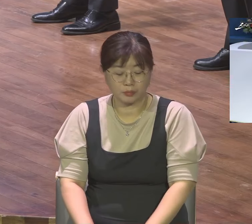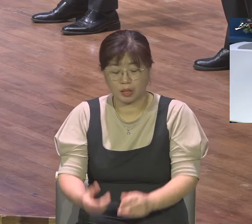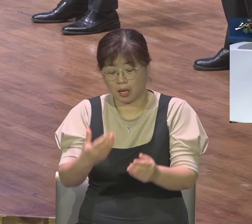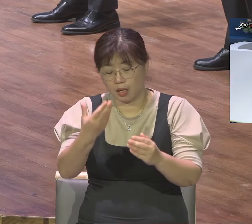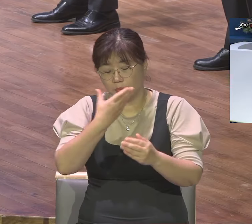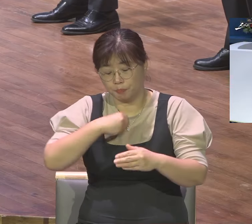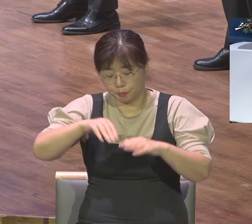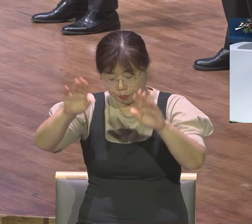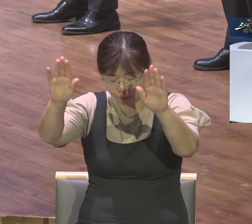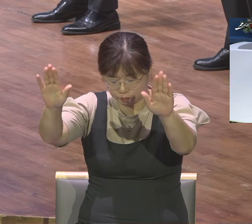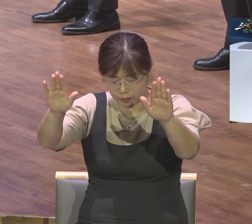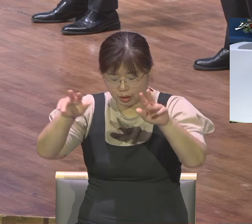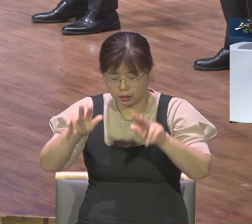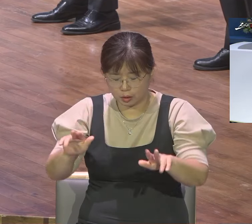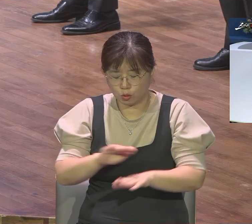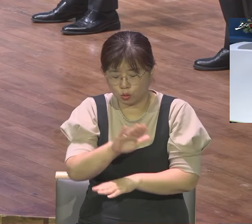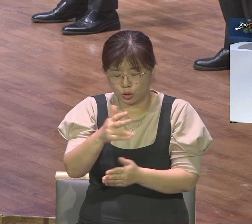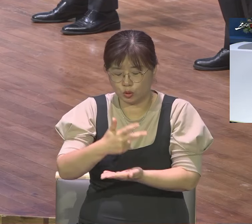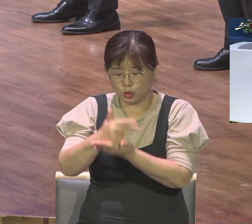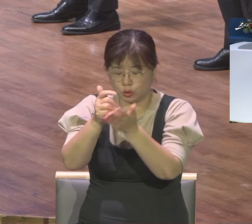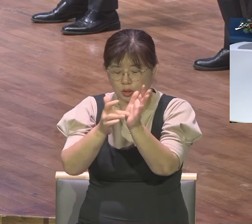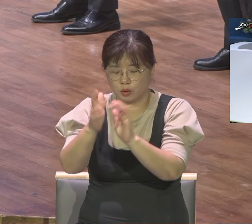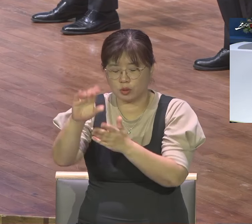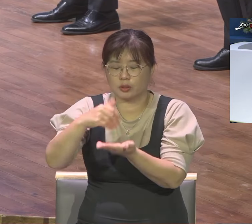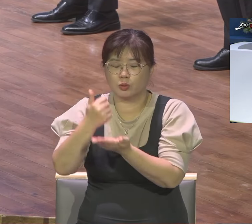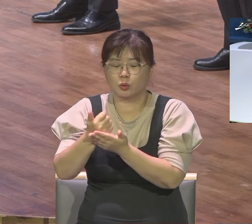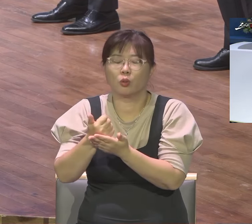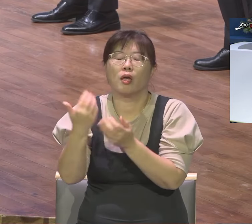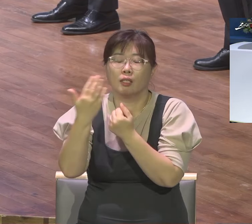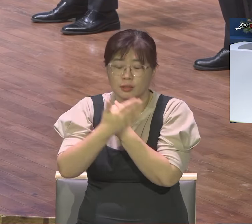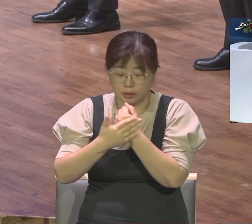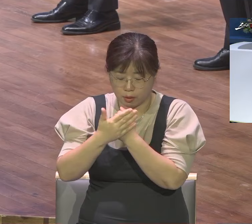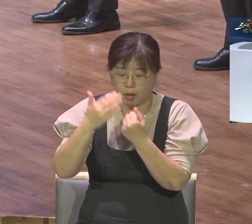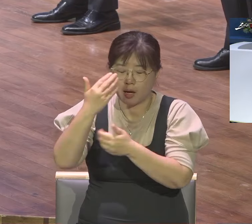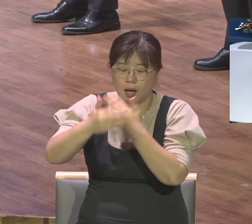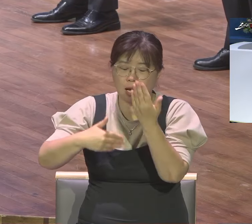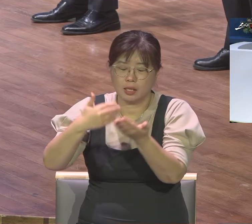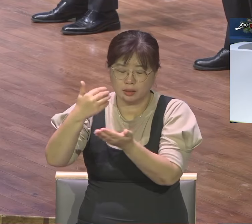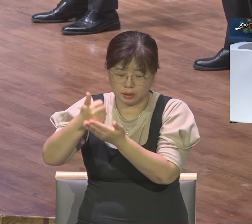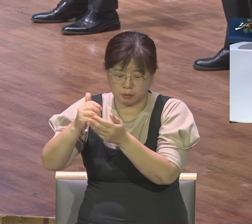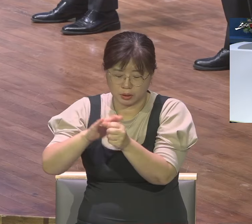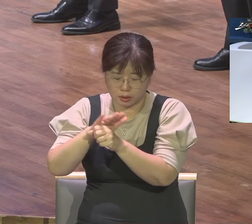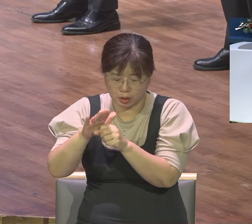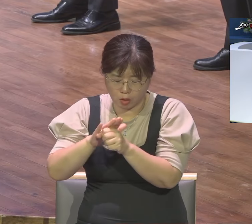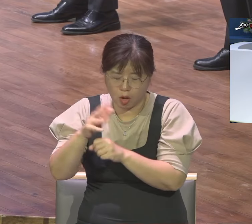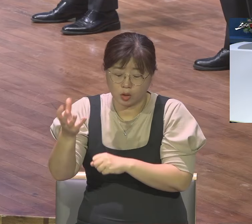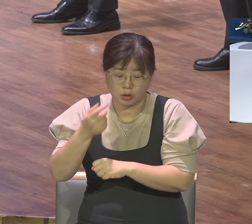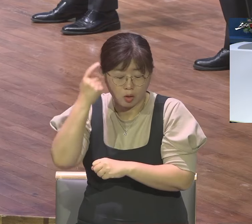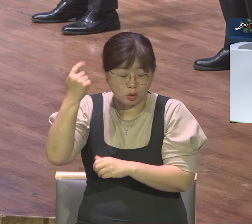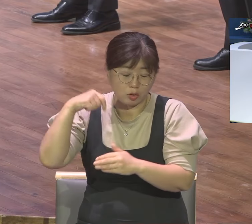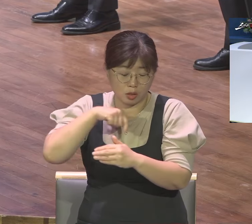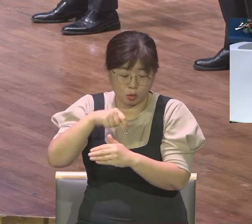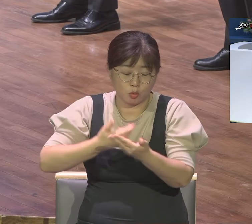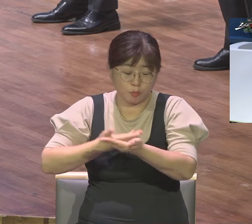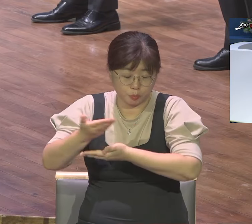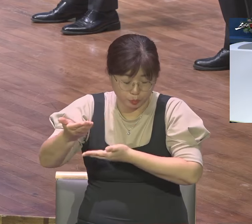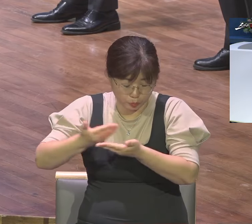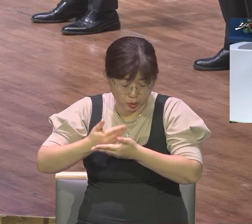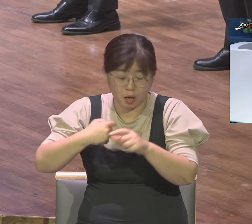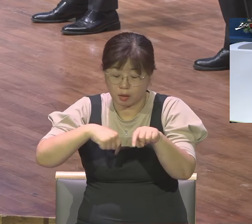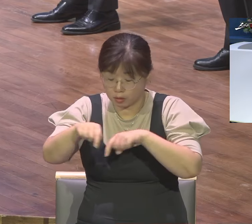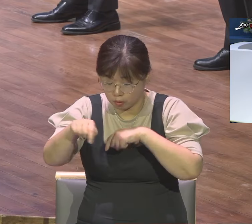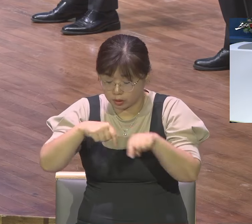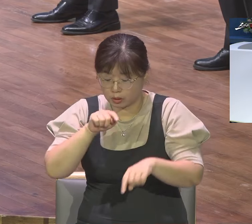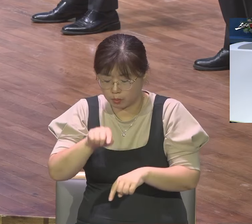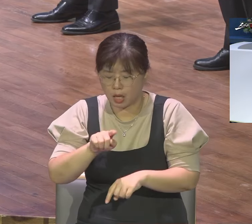이제는 우리 주 예수 그리스도의 은혜와 하나님의 사랑과 성령의 내주 인도 역사 교통하심이 예수 그리스도만